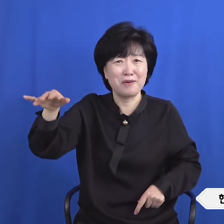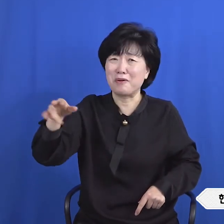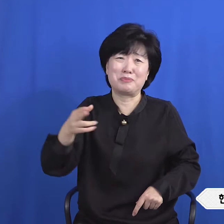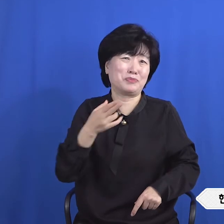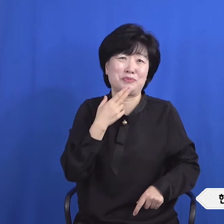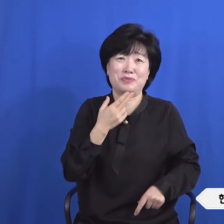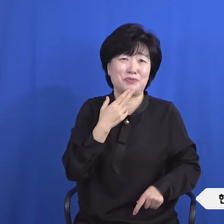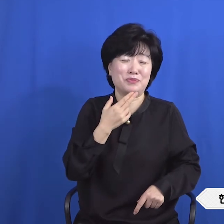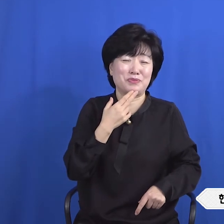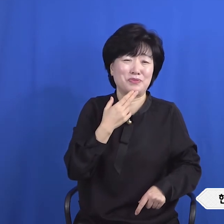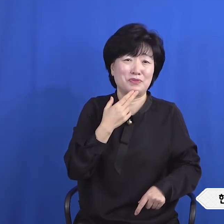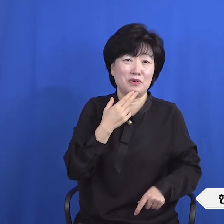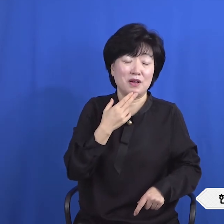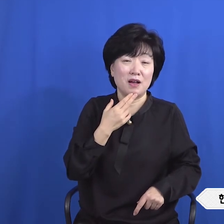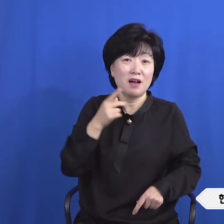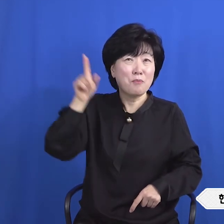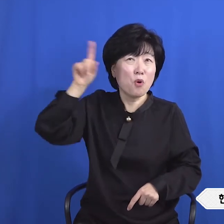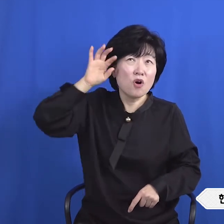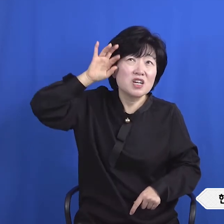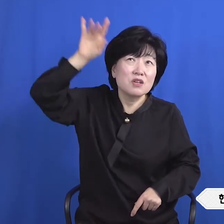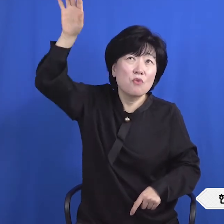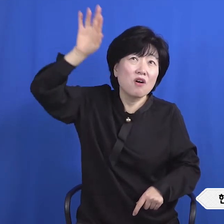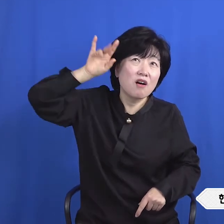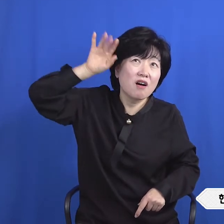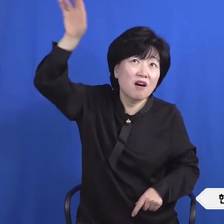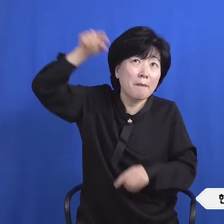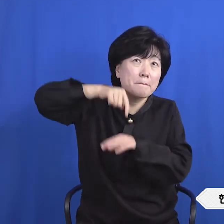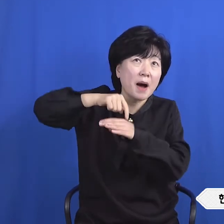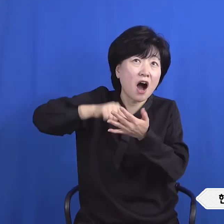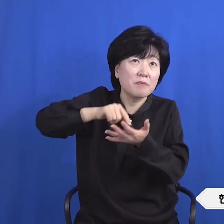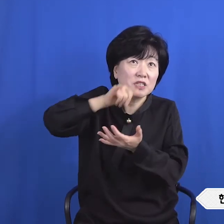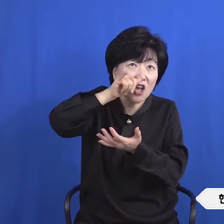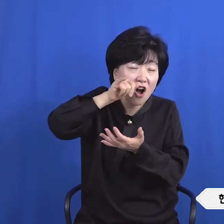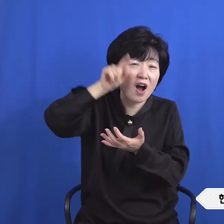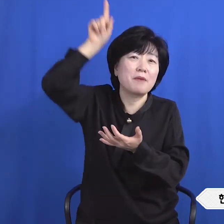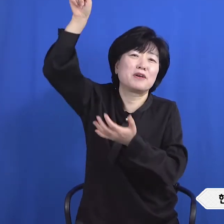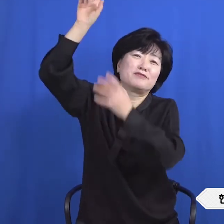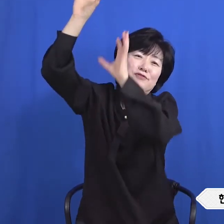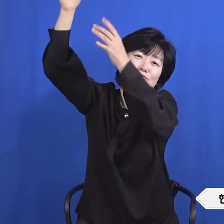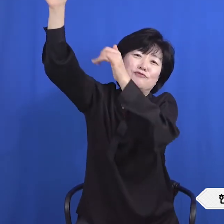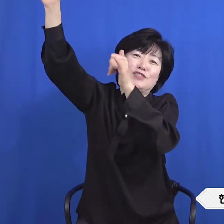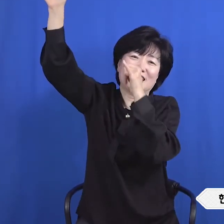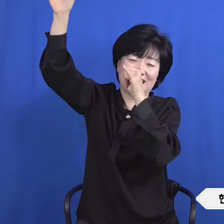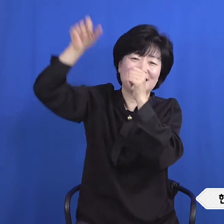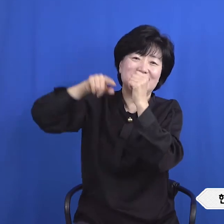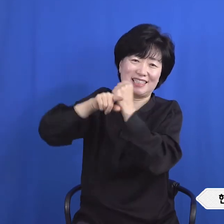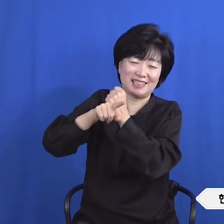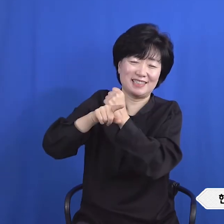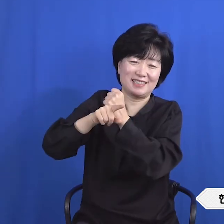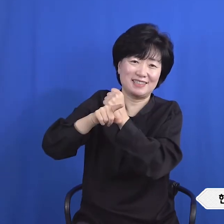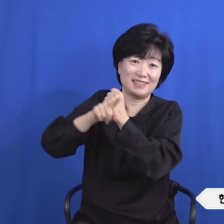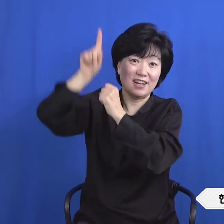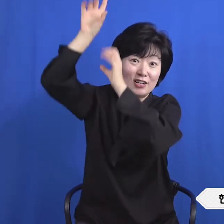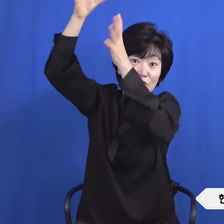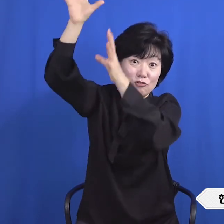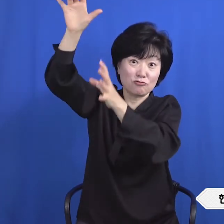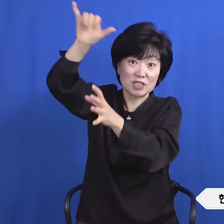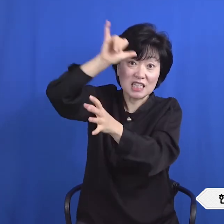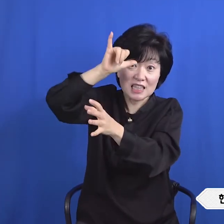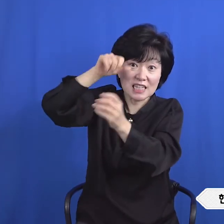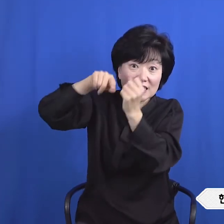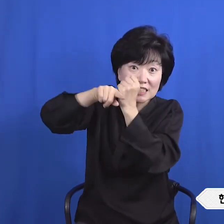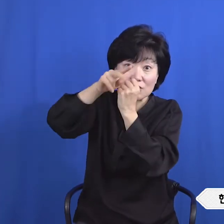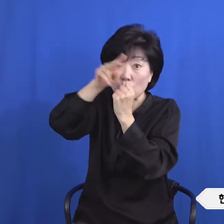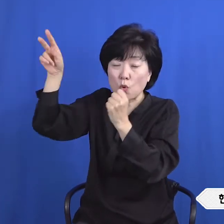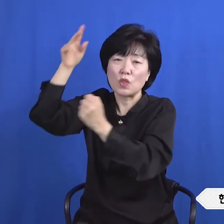천국을 그리워한다는 것은 천국이 존재하기 때문입니다. 천국이 존재한다는 것은 하나님이